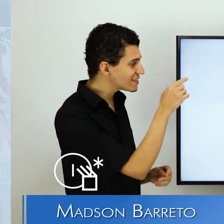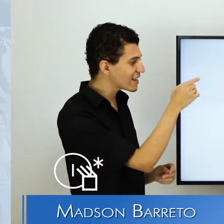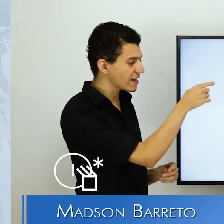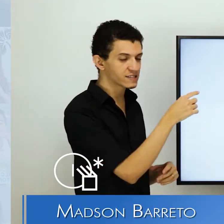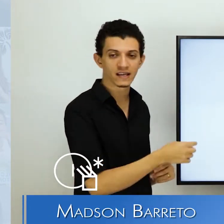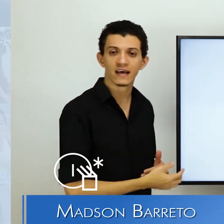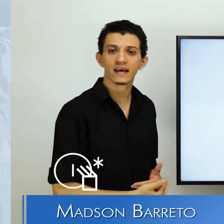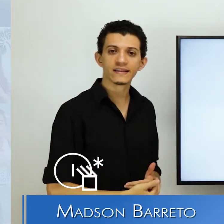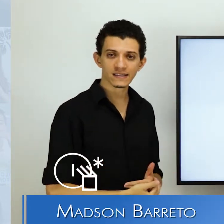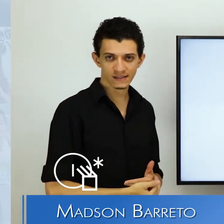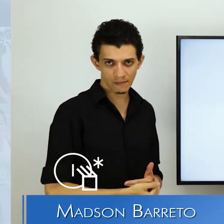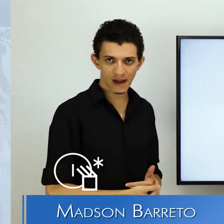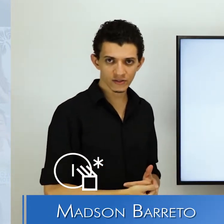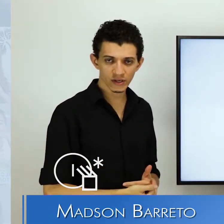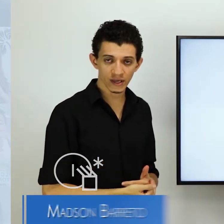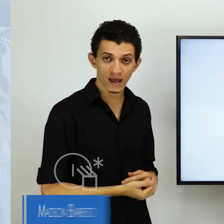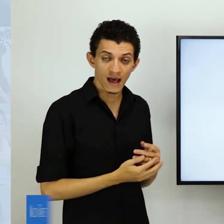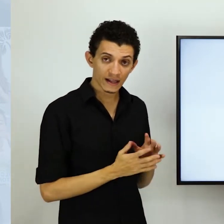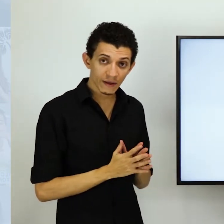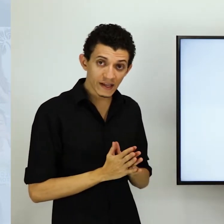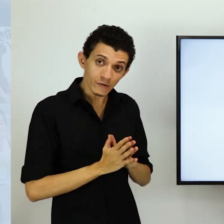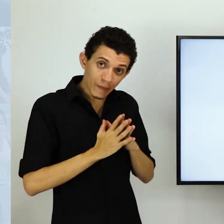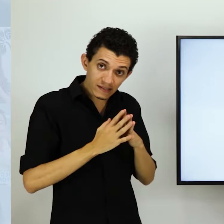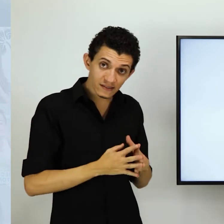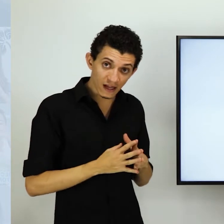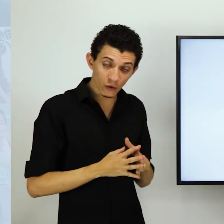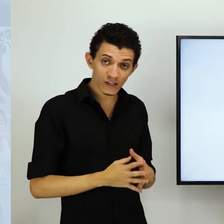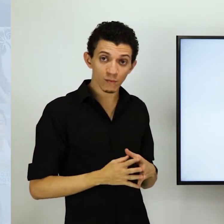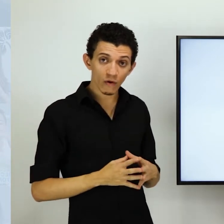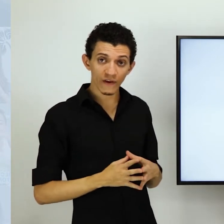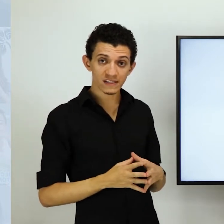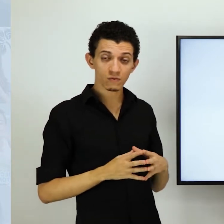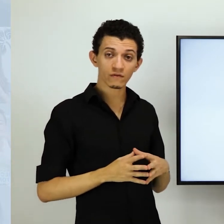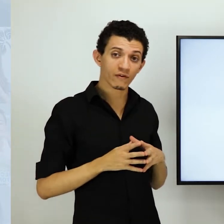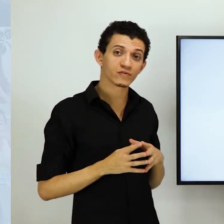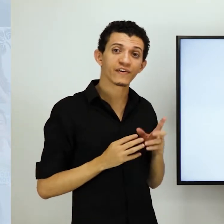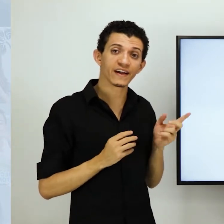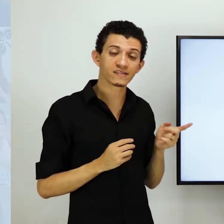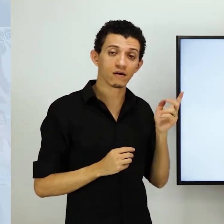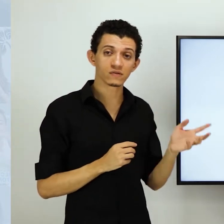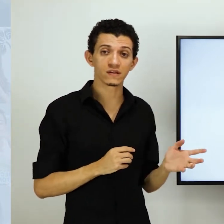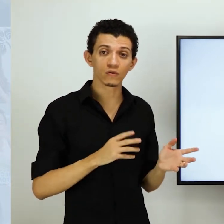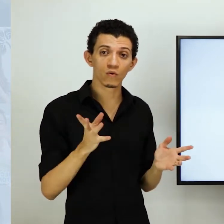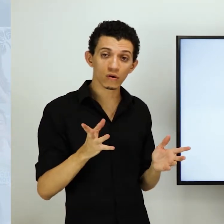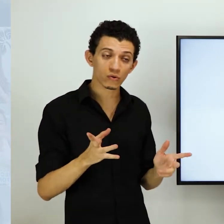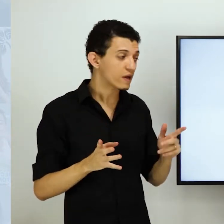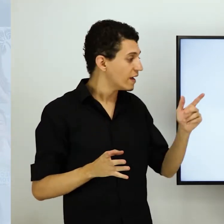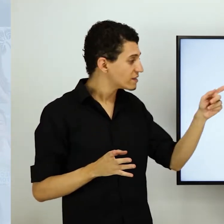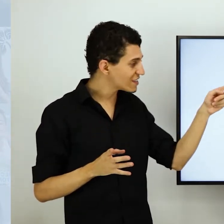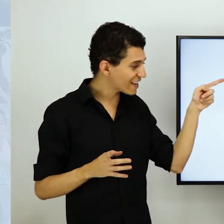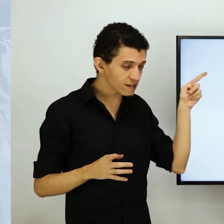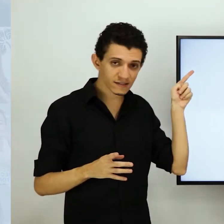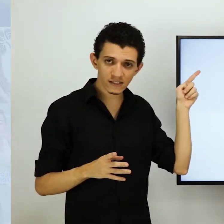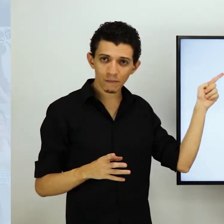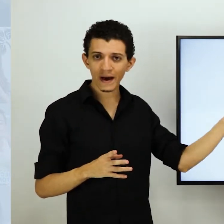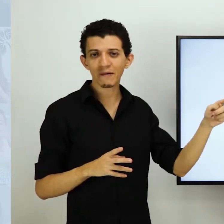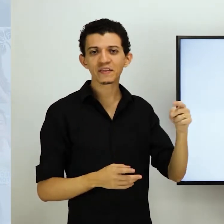esquecem dessa temática aqui. Até mesmo pesquisadores, por vezes, quando vão diferenciar um sinal do outro, se esquecem desse parâmetro